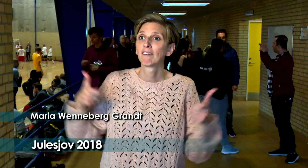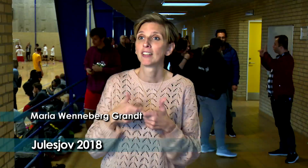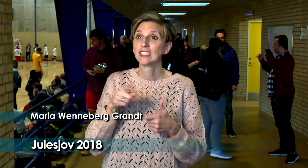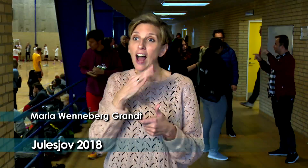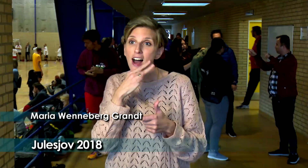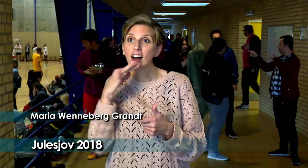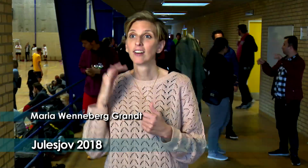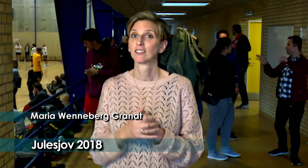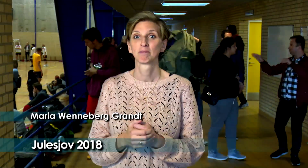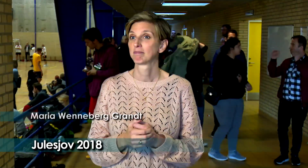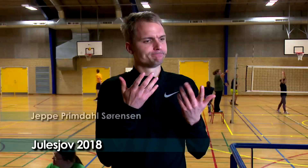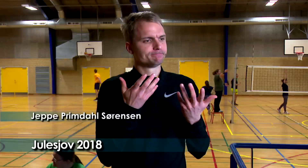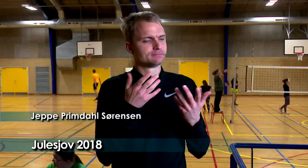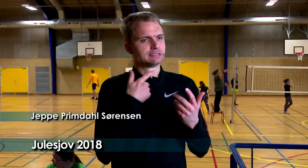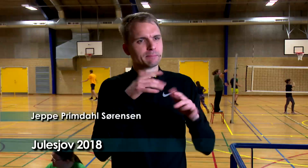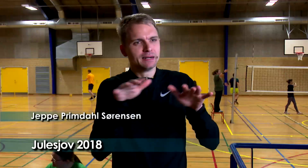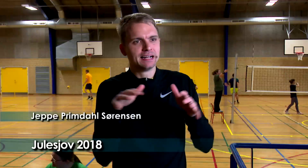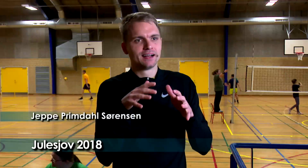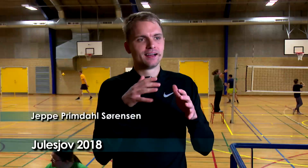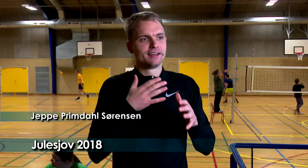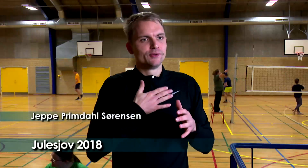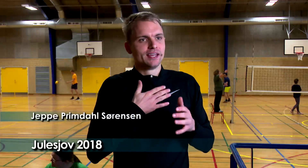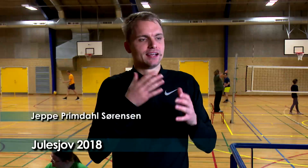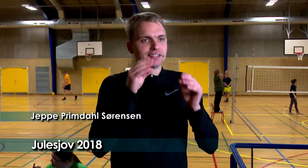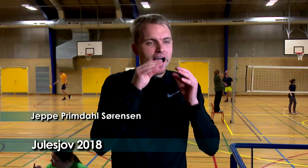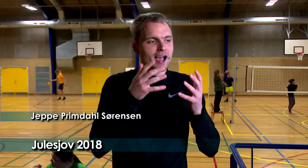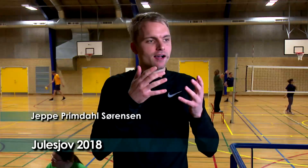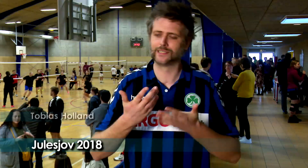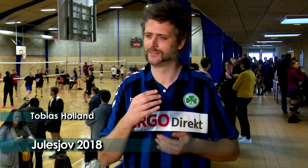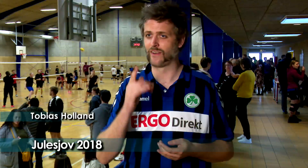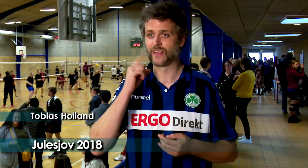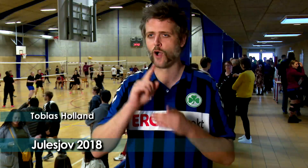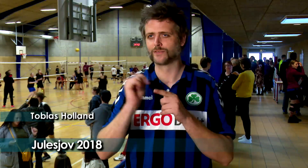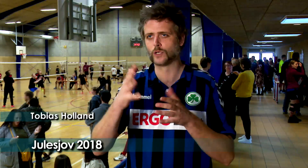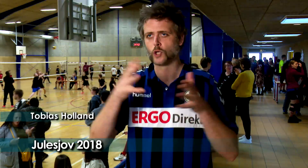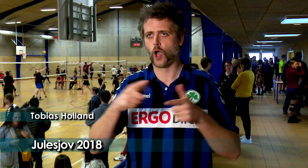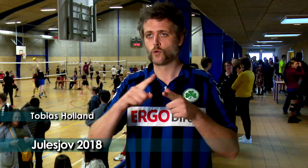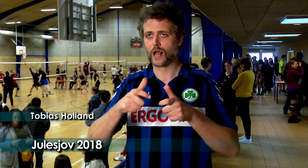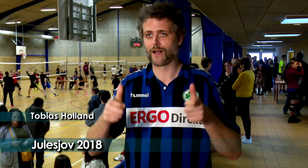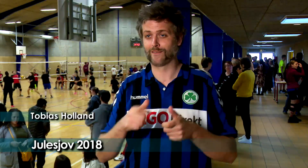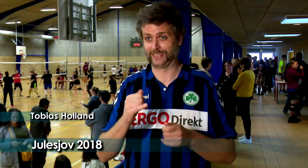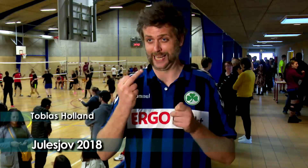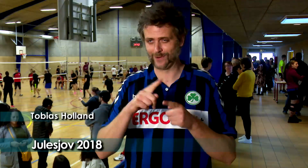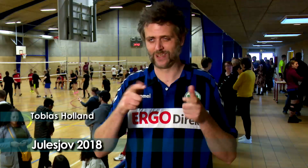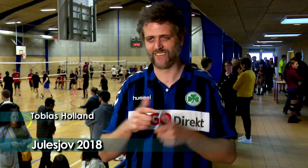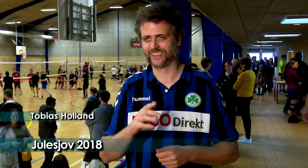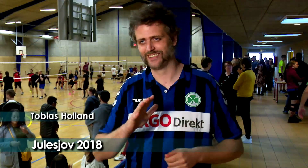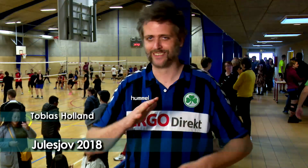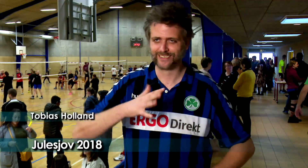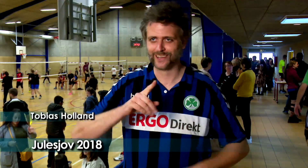og de bliver glade. Stemningen, hyggen og snakken. Det fede er også, når man får en større julegave, end lille er ikke så fed.